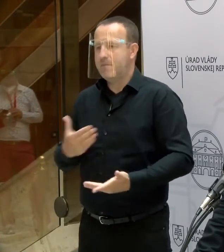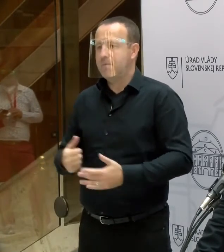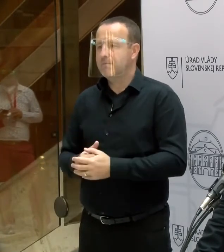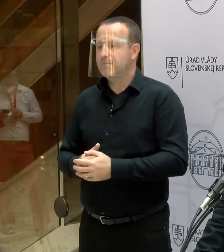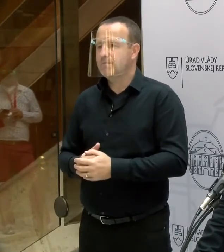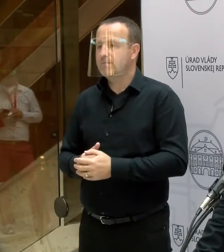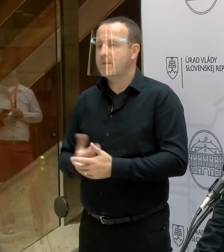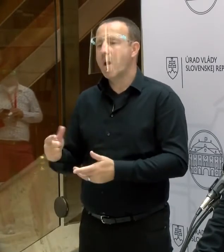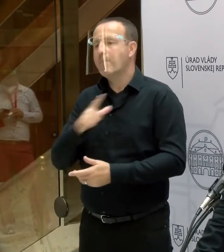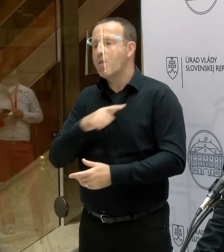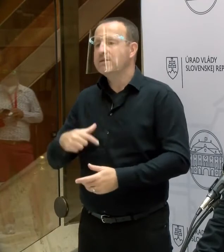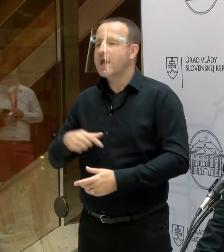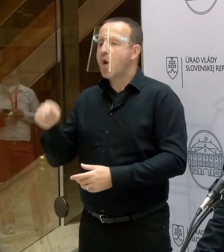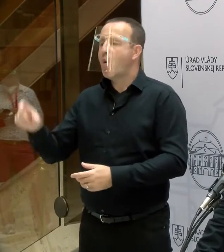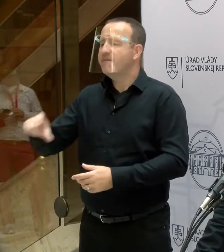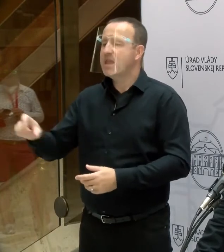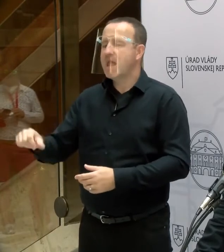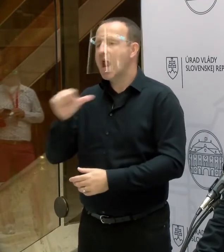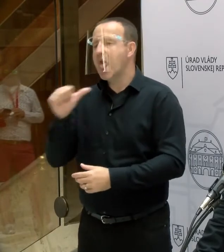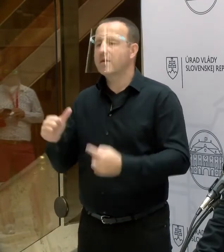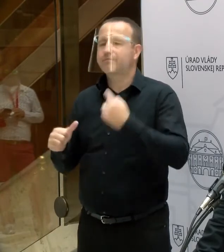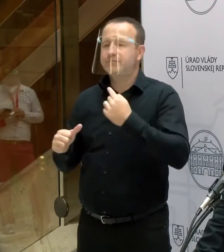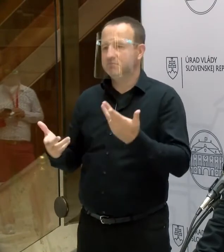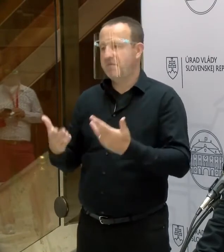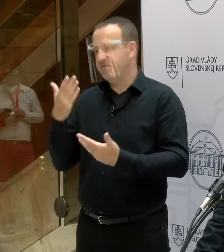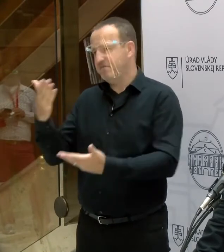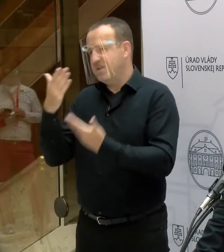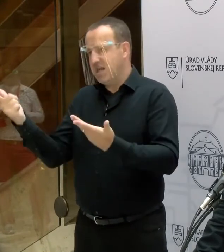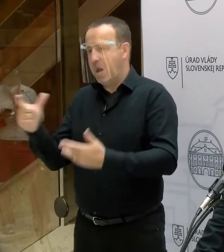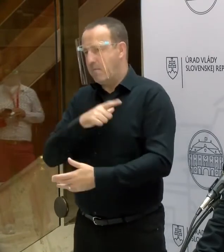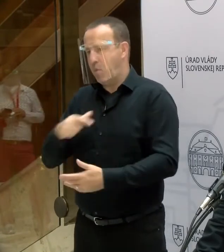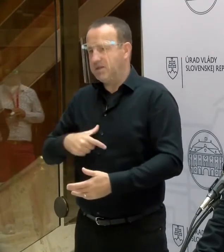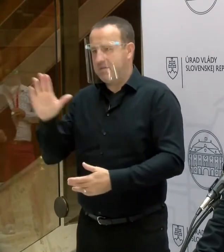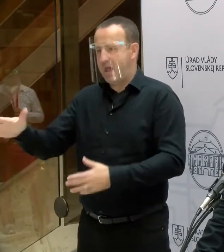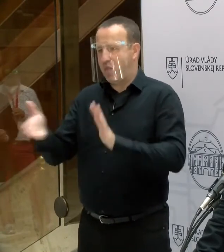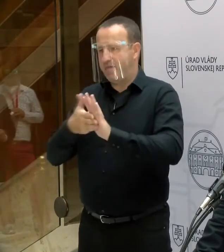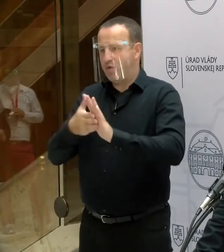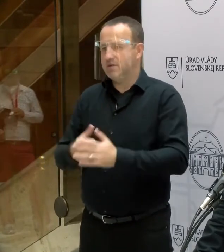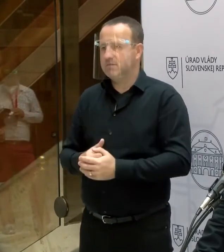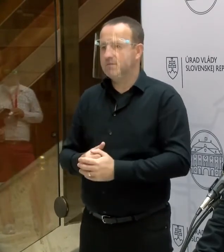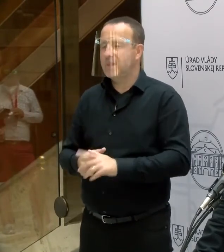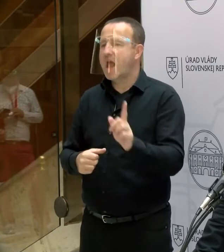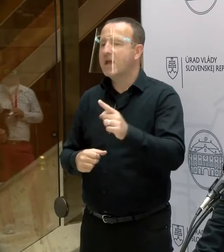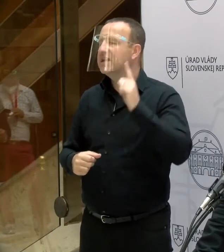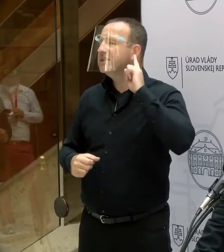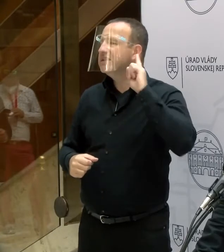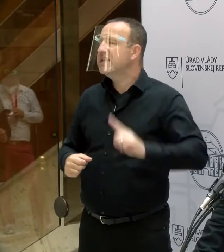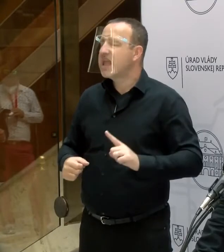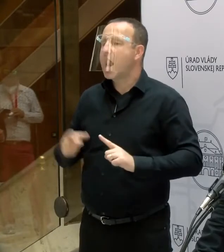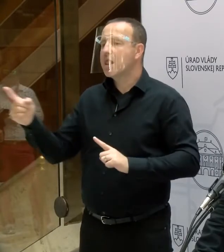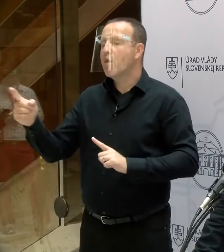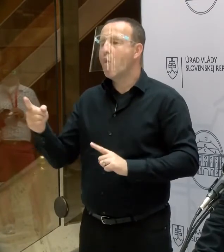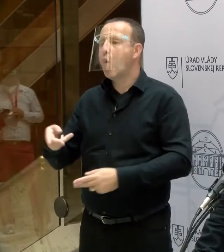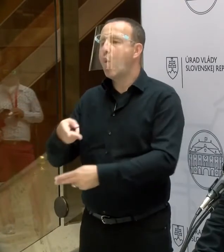takéto obvinenia iba na základe nejakého tvrdenia. Vyzerá to tak, že majú aj nejaké dôkazy. Aký signál to vysiela obetiam